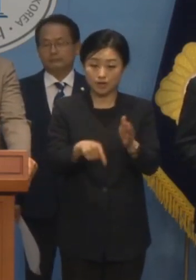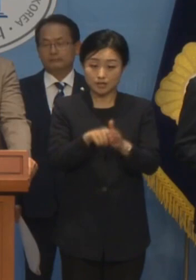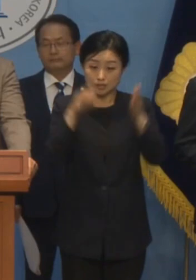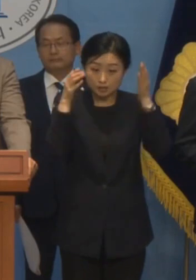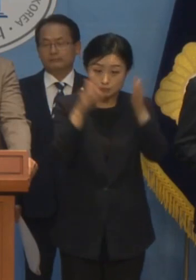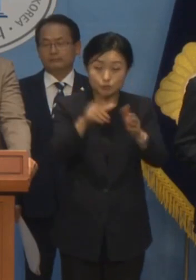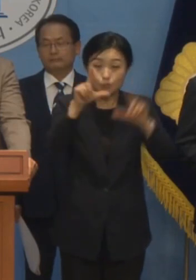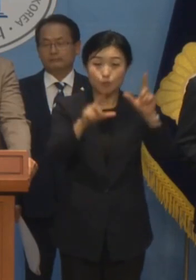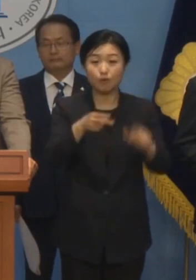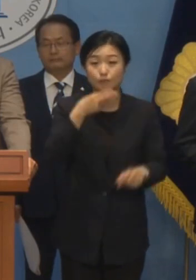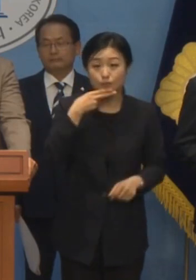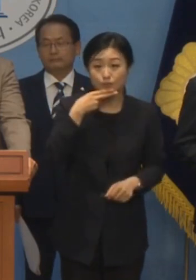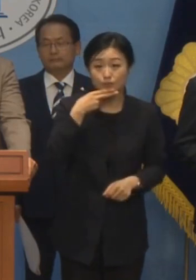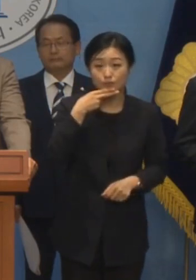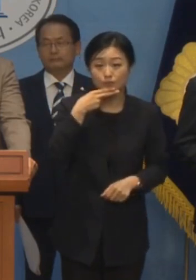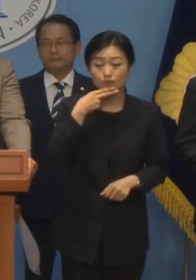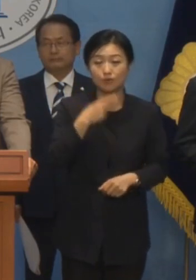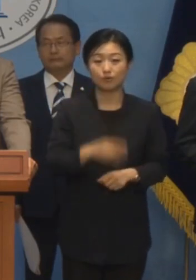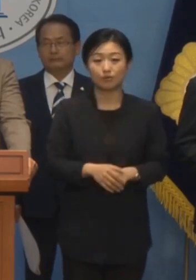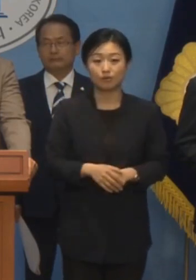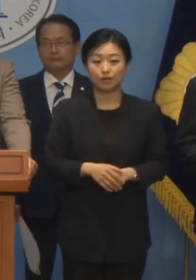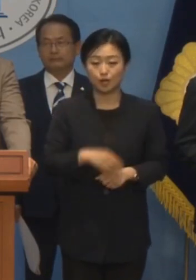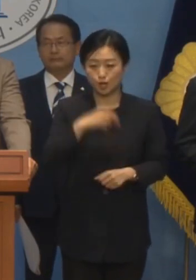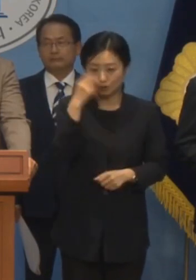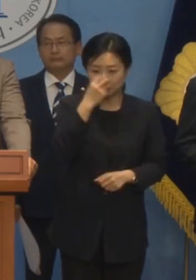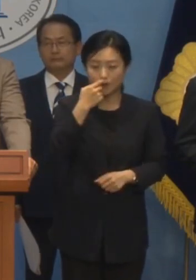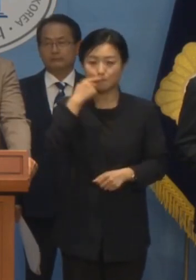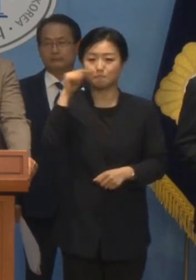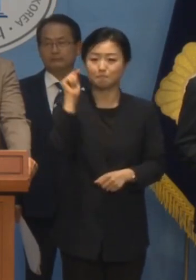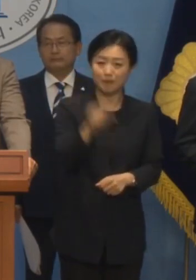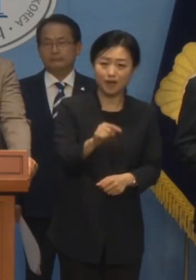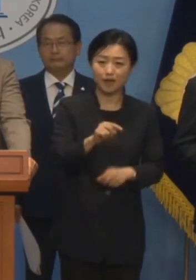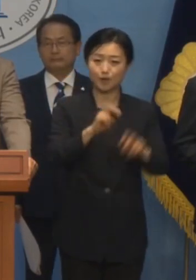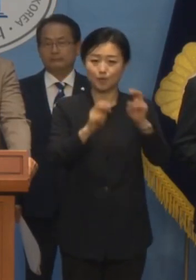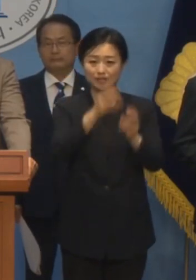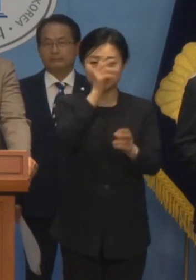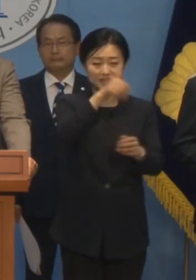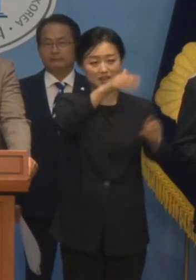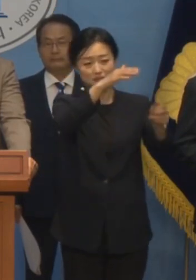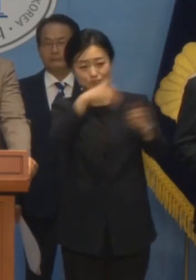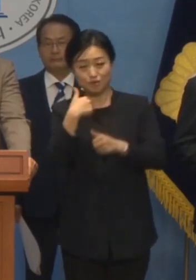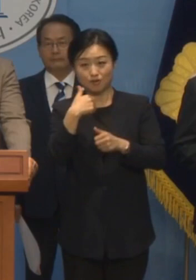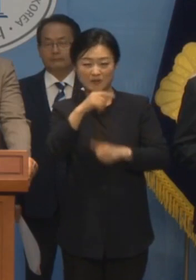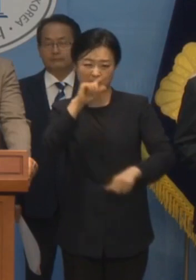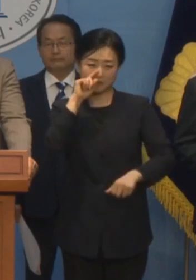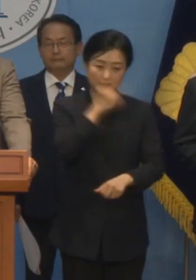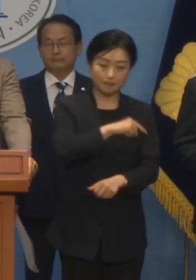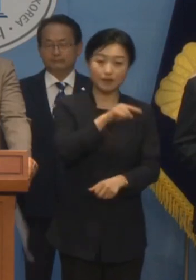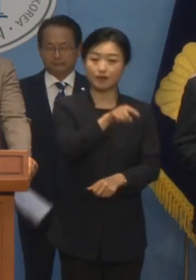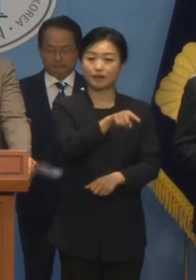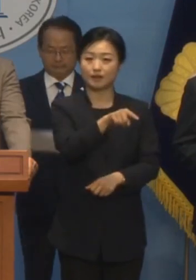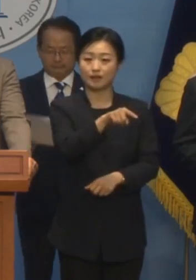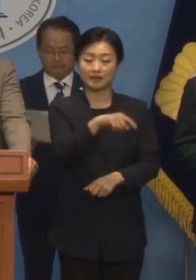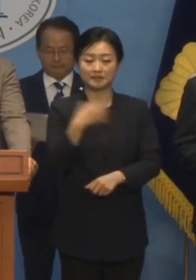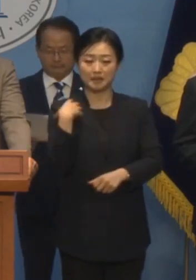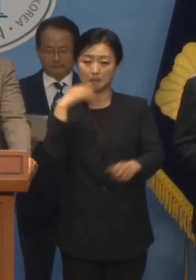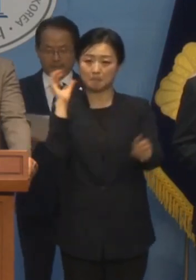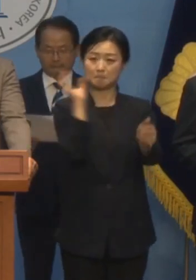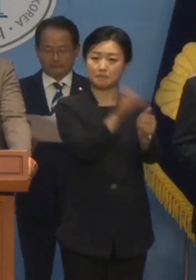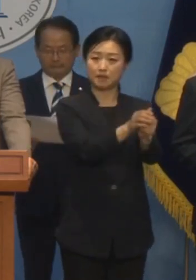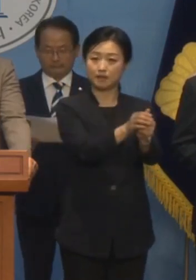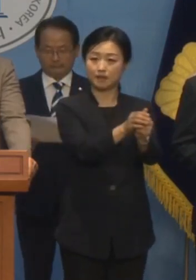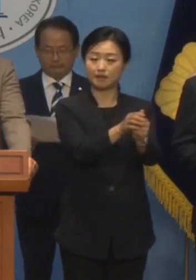주력하는 모습은 안 보이고 오히려 수사를 통해 기업 대표들만 나쁜 존재로 부각해서 책임을